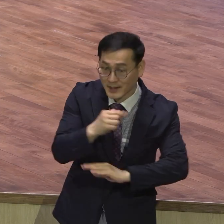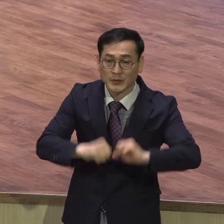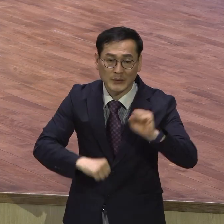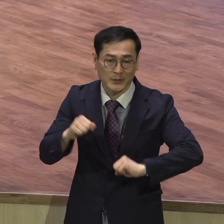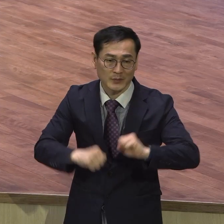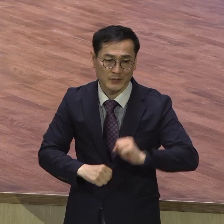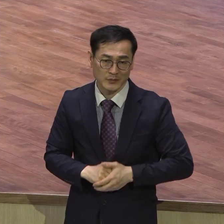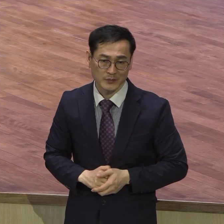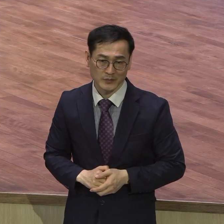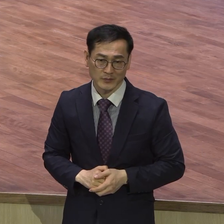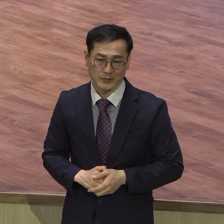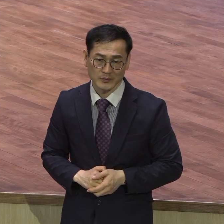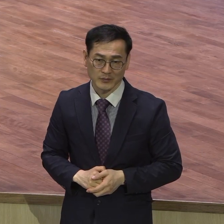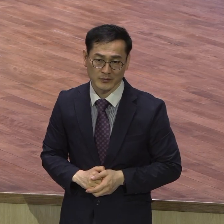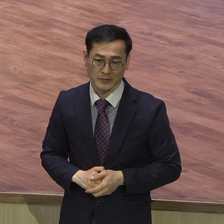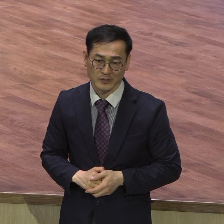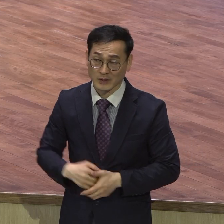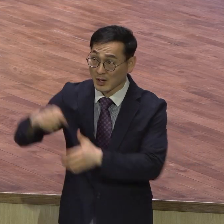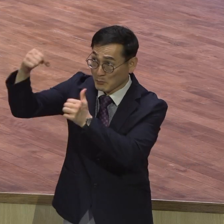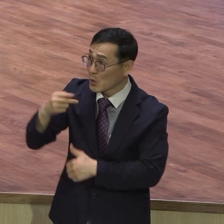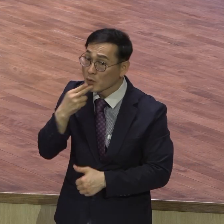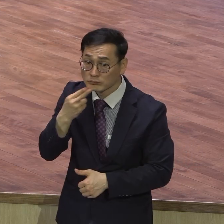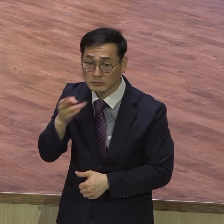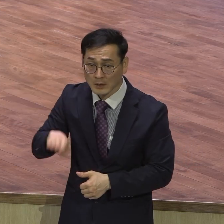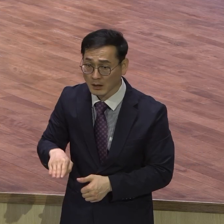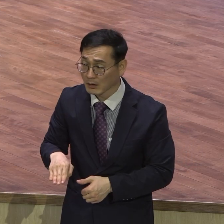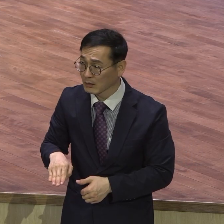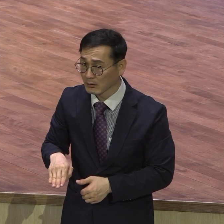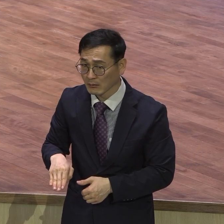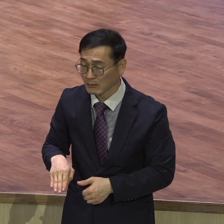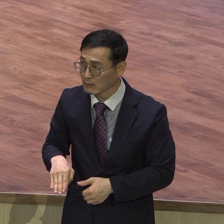그걸 담아가지고 여호와께 분양을 했단 말이에요.